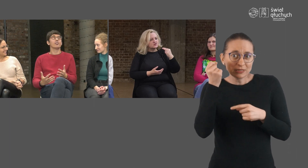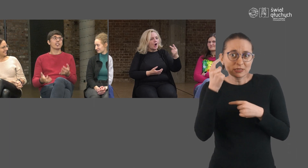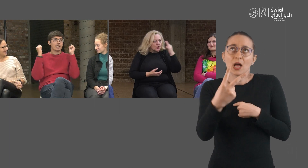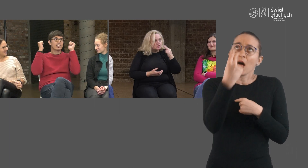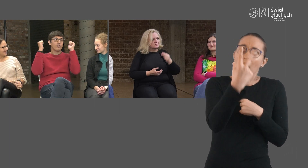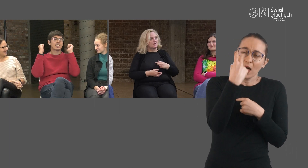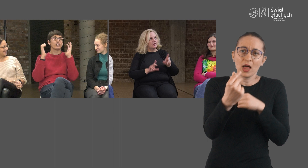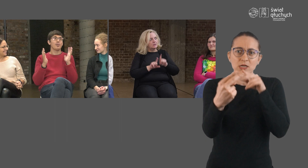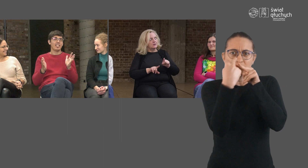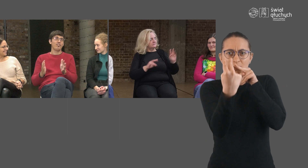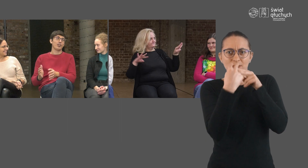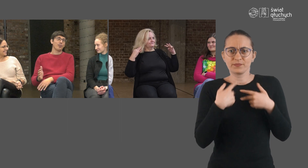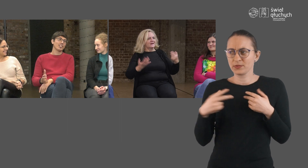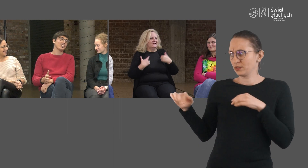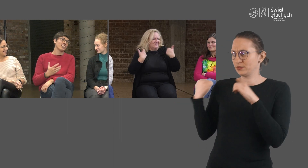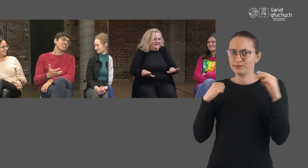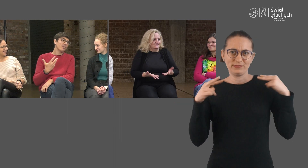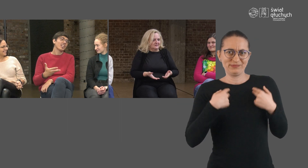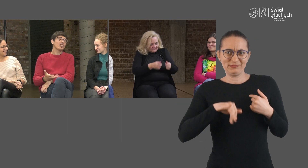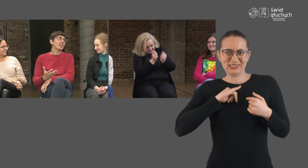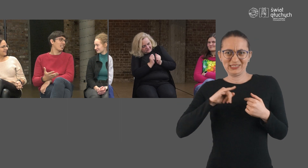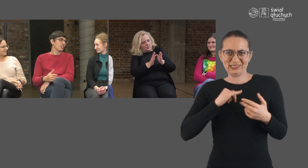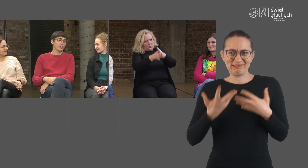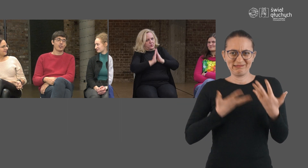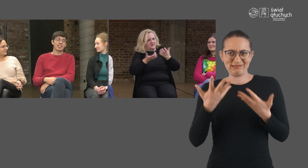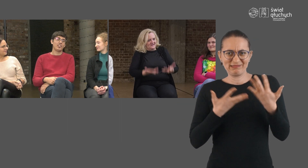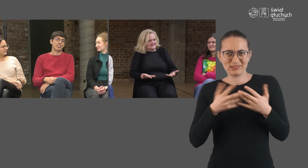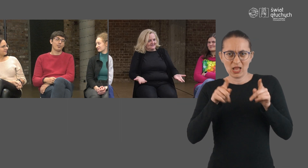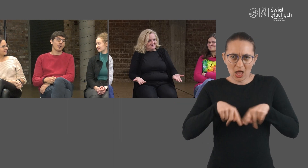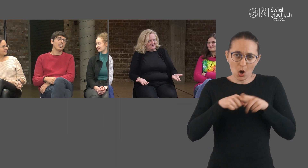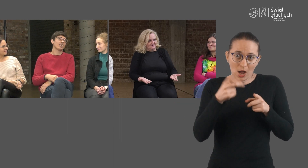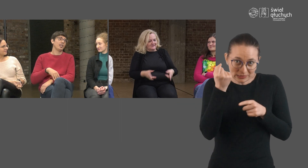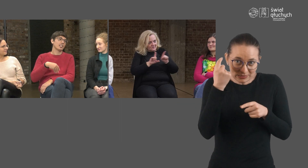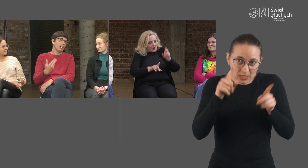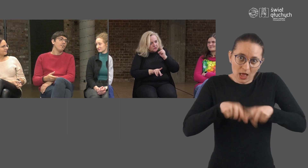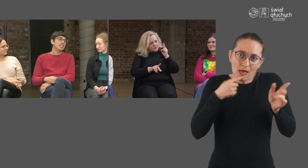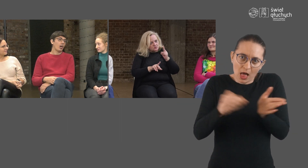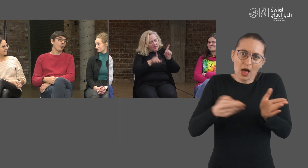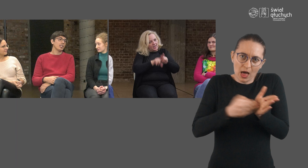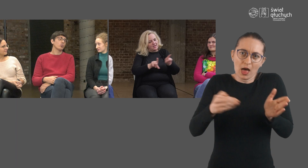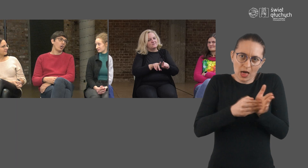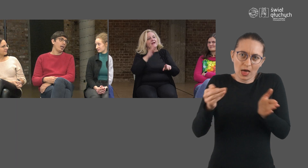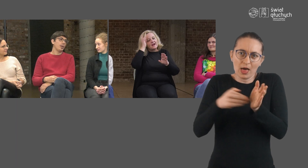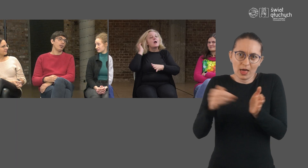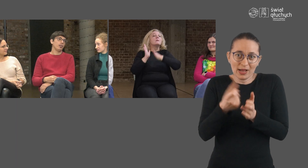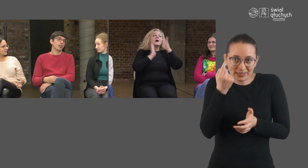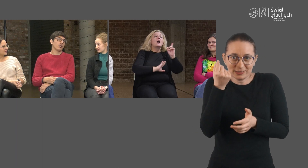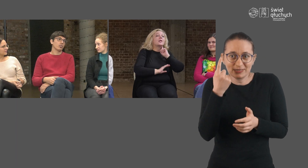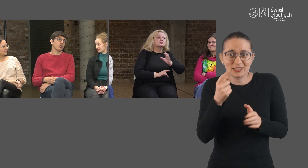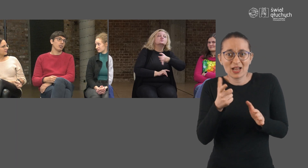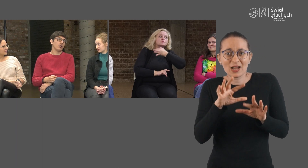mówię? No to jak chcesz po prostu, żeby mnie nie widział po prostu. To jest, każdy ma takie specyficzne zupełnie, natomiast w liceum jest dużo